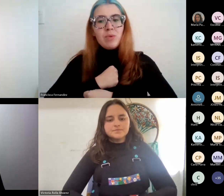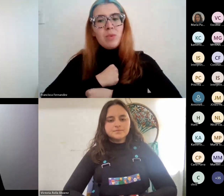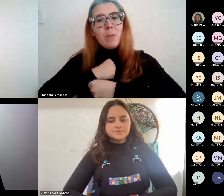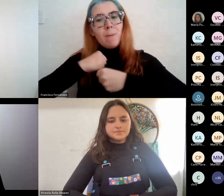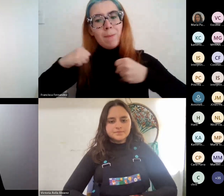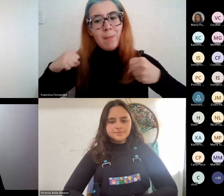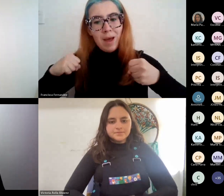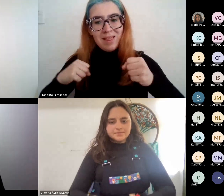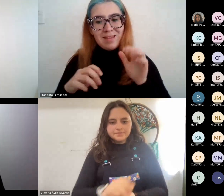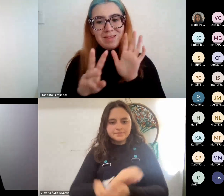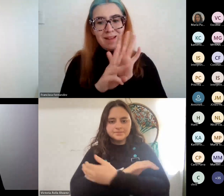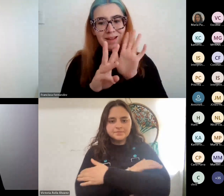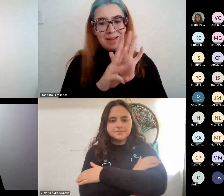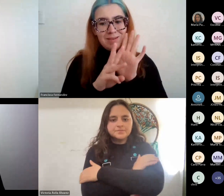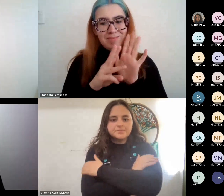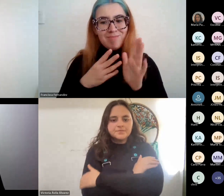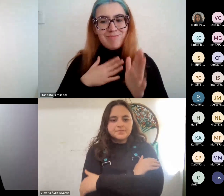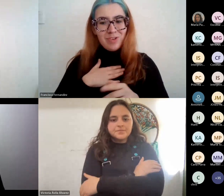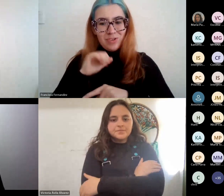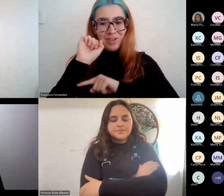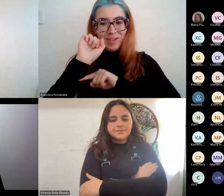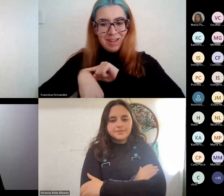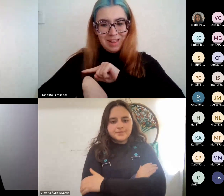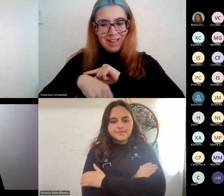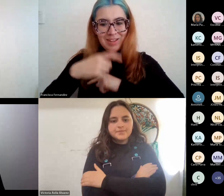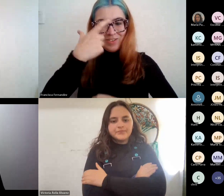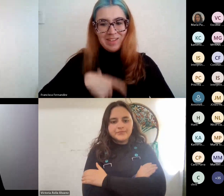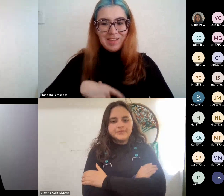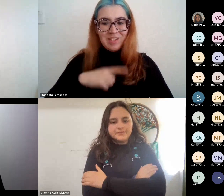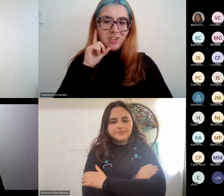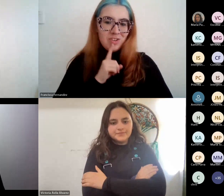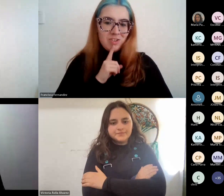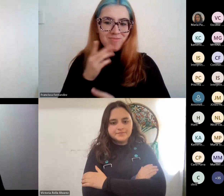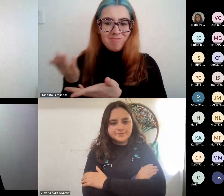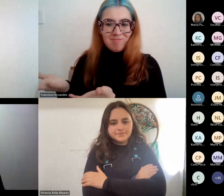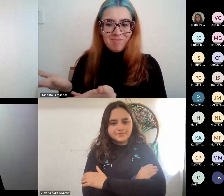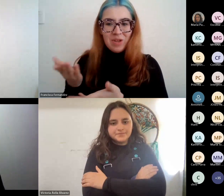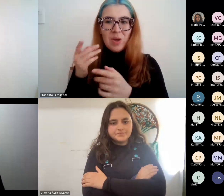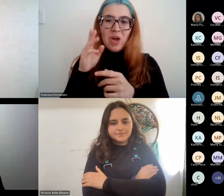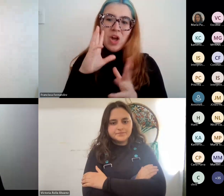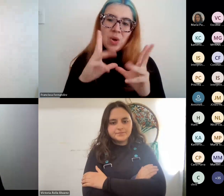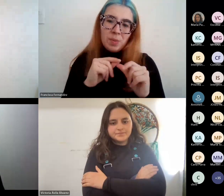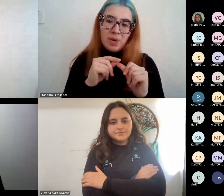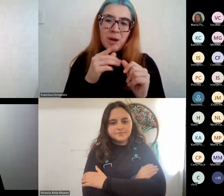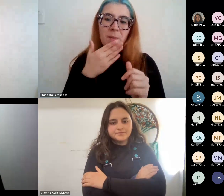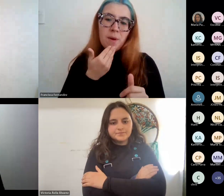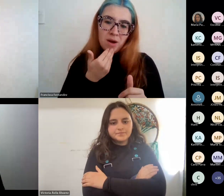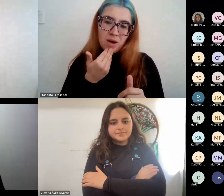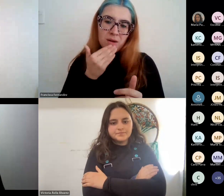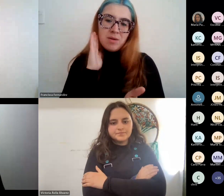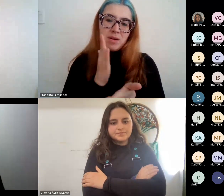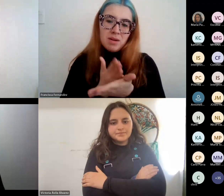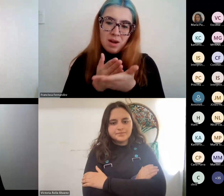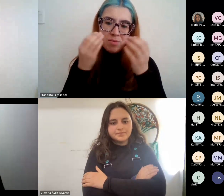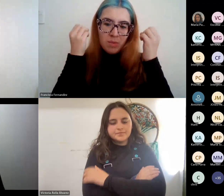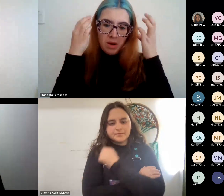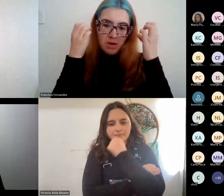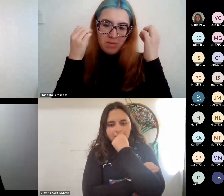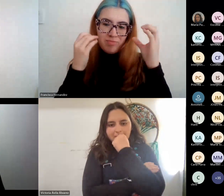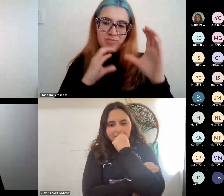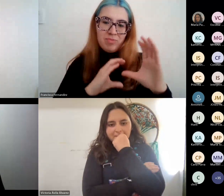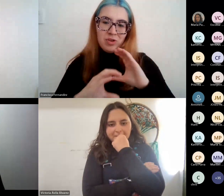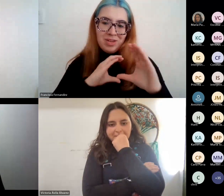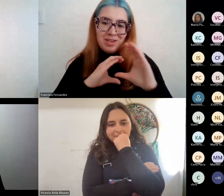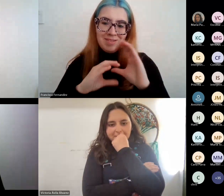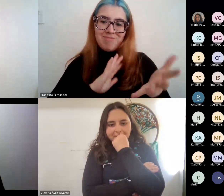formar parte de eso, que va a ser para él y eso le va a hacer como tener esa identidad y aprobarlo como, o reconocerlo como persona sorda.